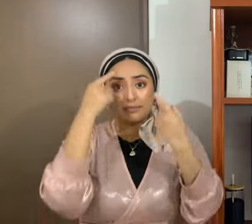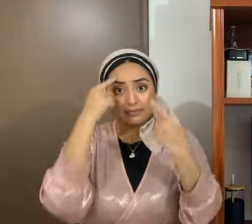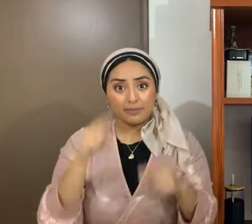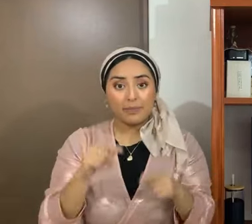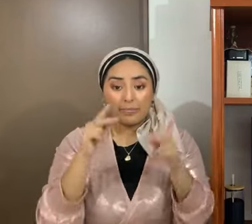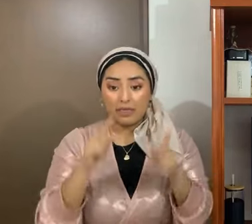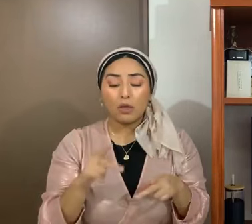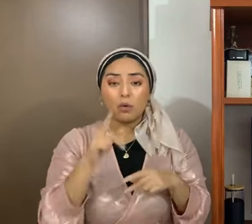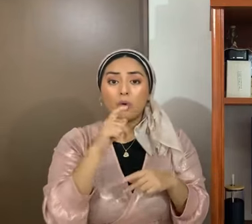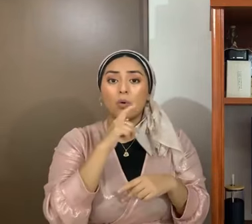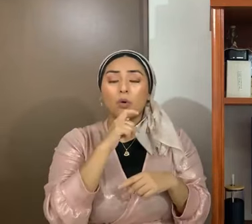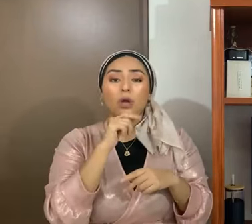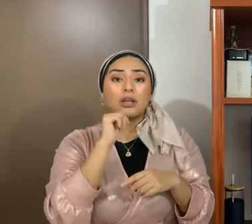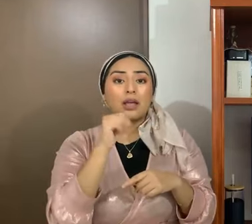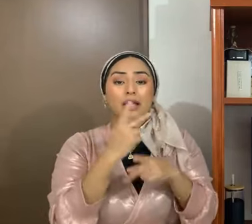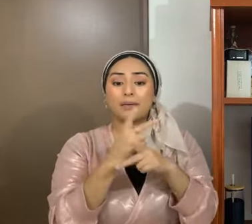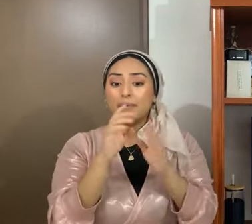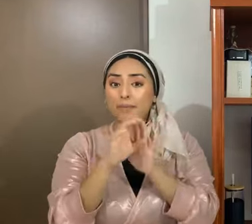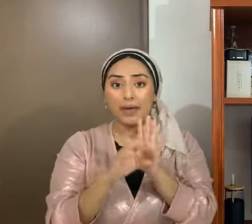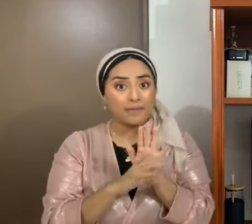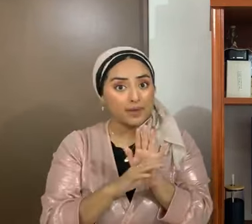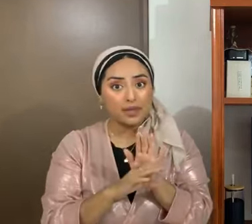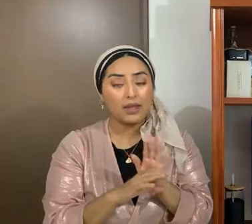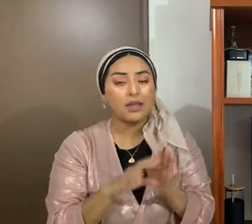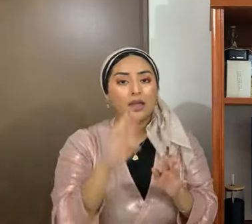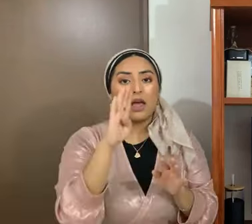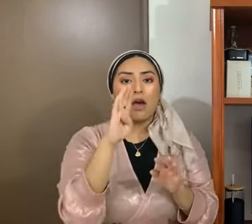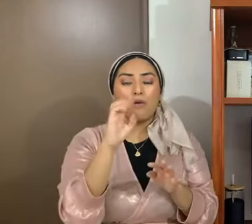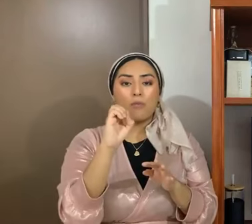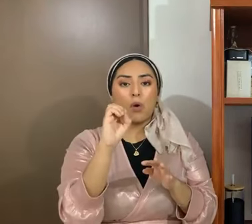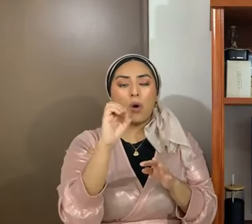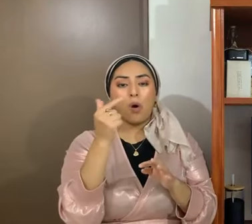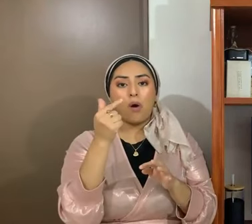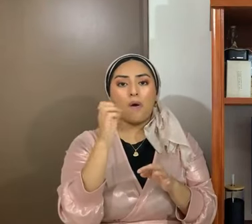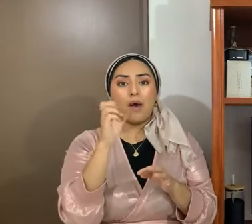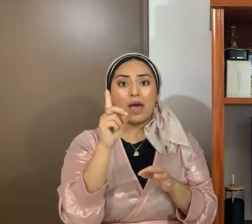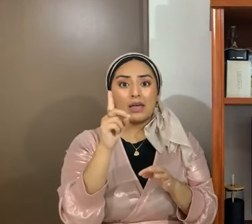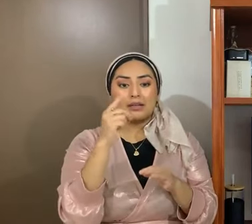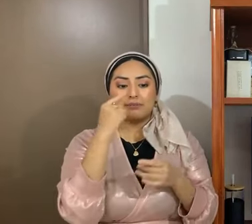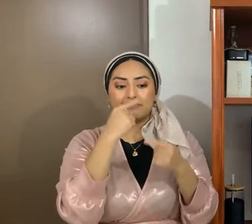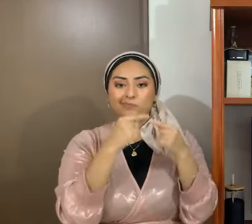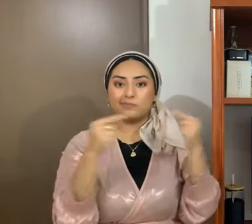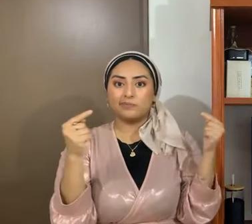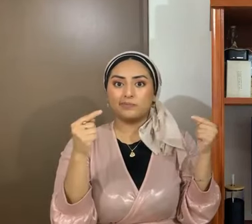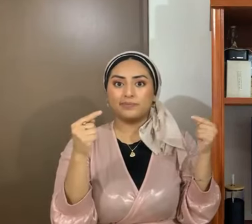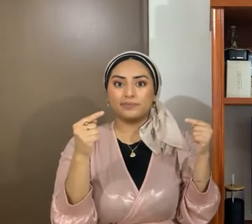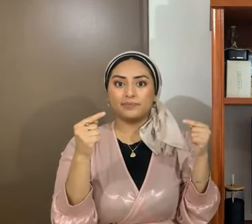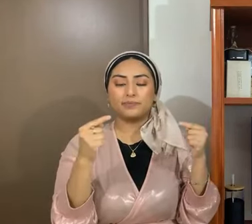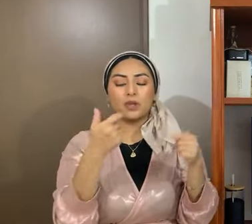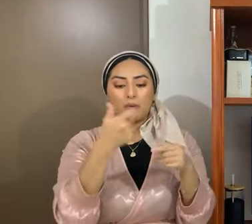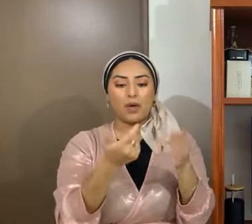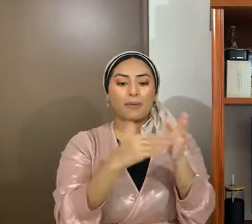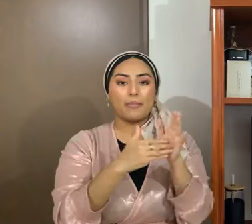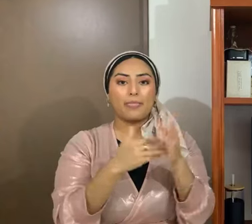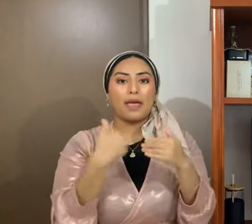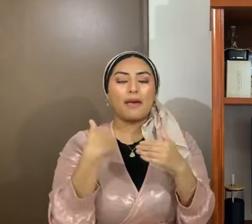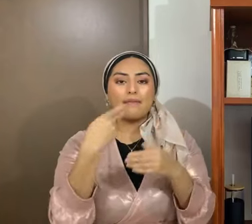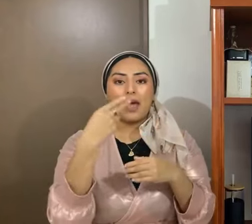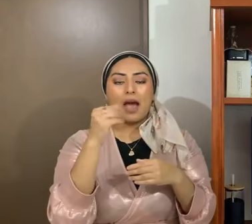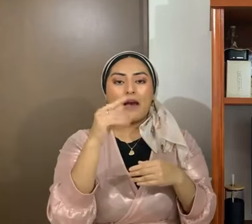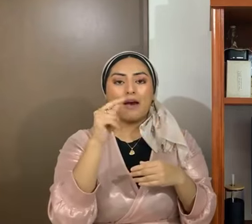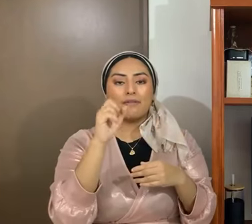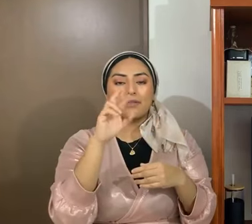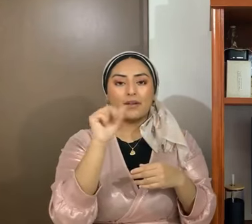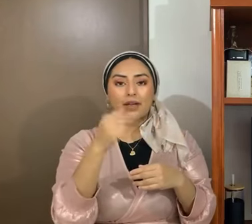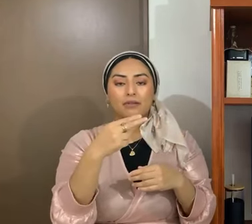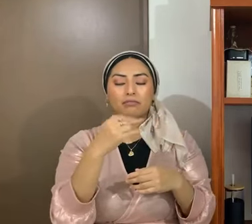no cumple los mandamientos, entonces es boged, es traidor. Eso repásenlo, está en la Haftará,